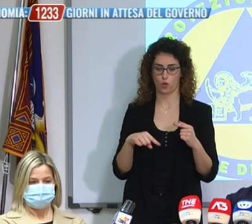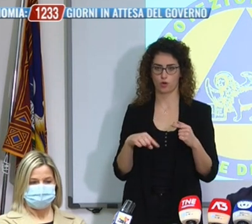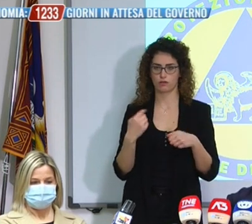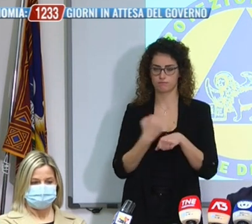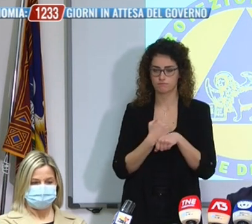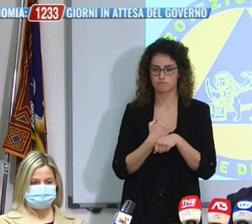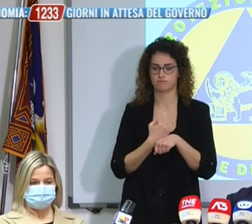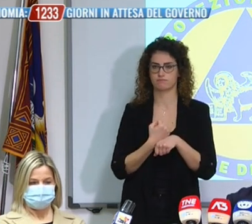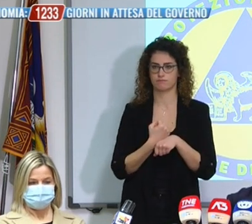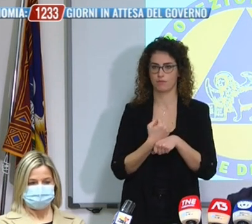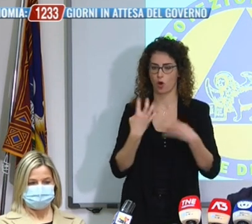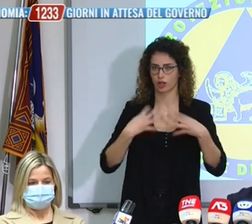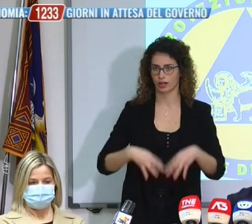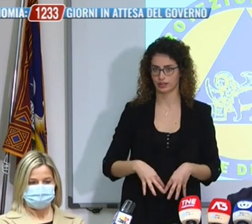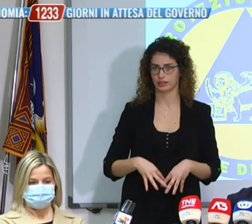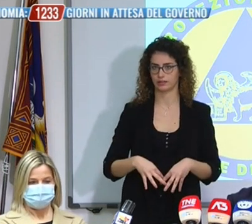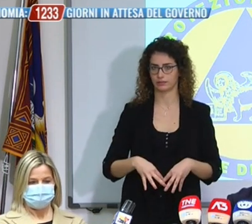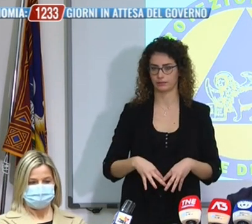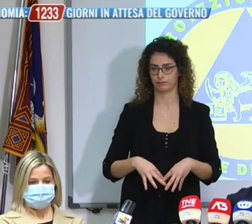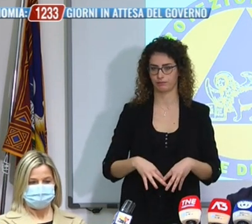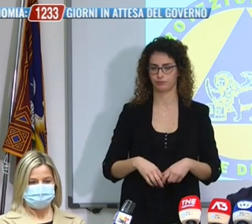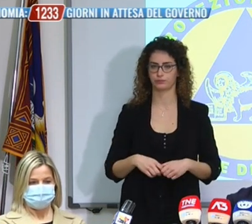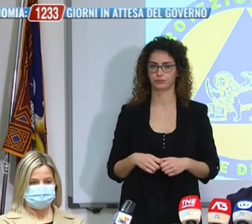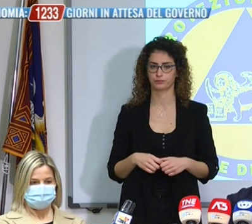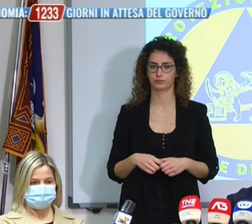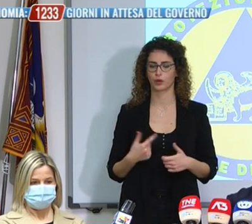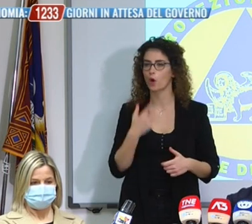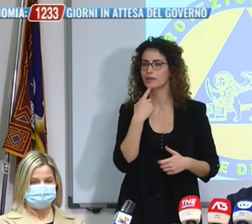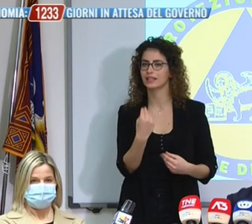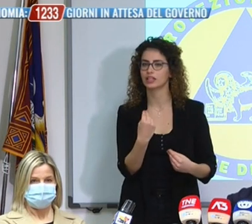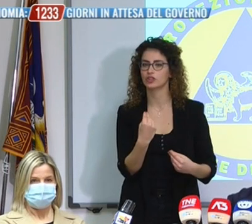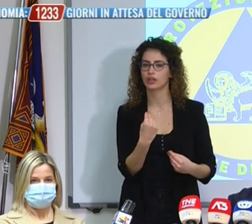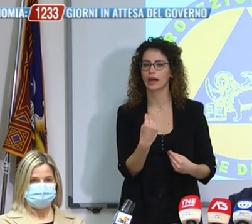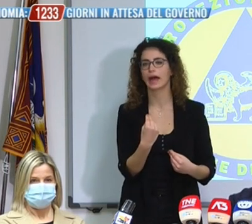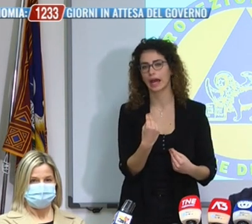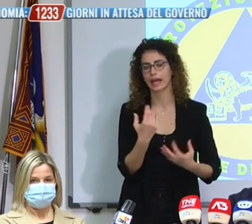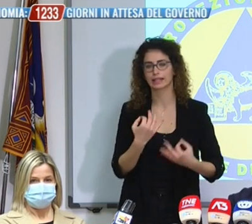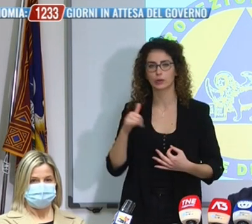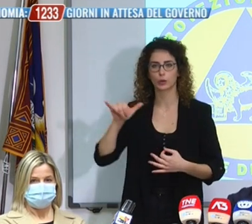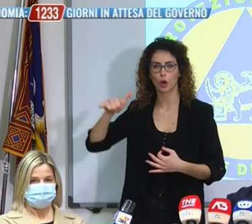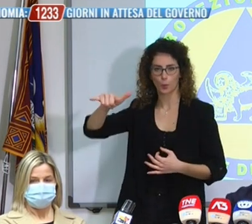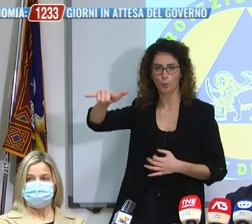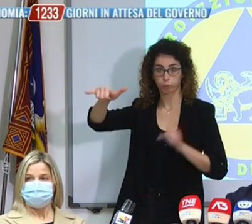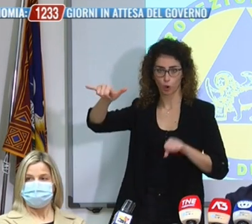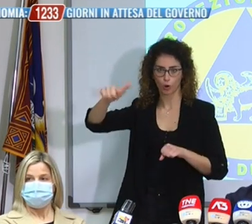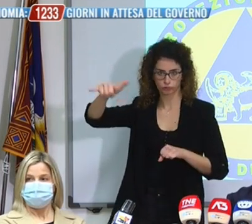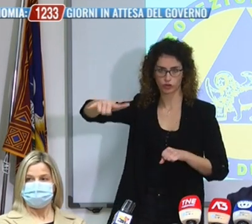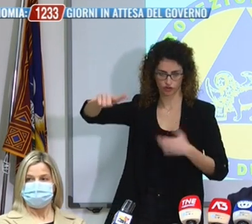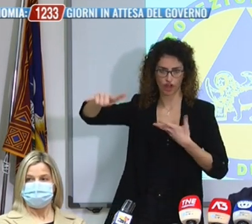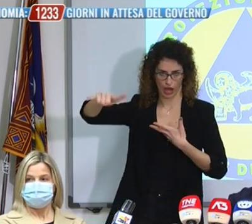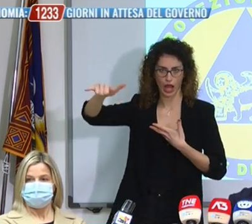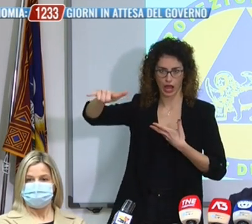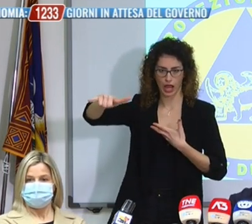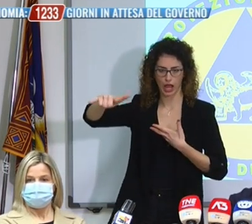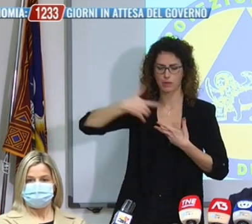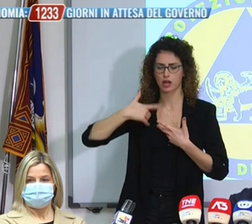attrezzando per, diciamo, come si dice, si ballerà in volo, ebbene sì, sì, ci saranno turbulenze in volo e siamo